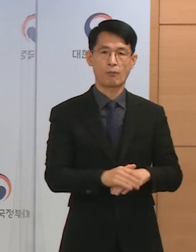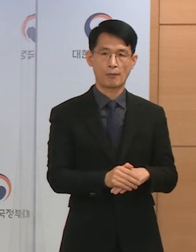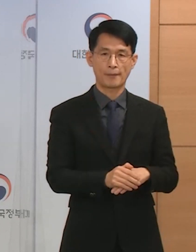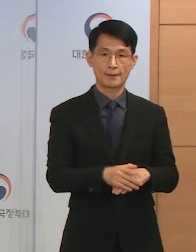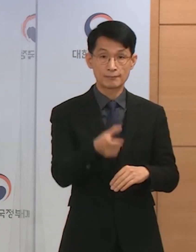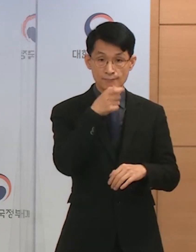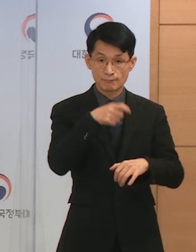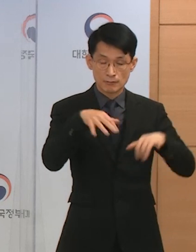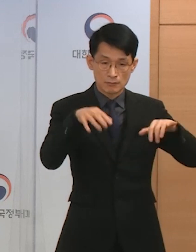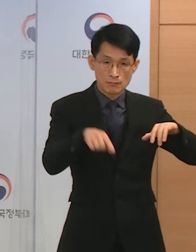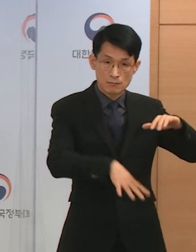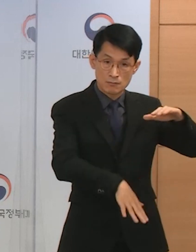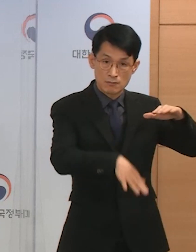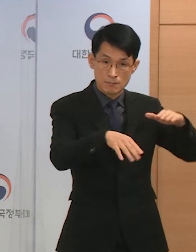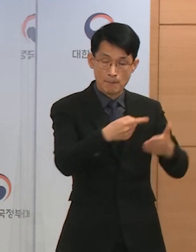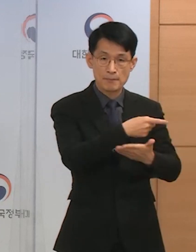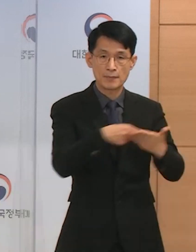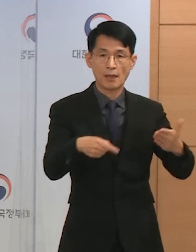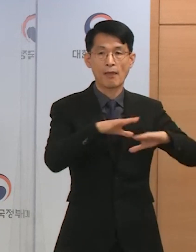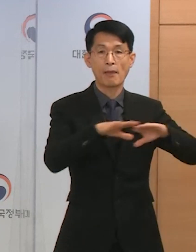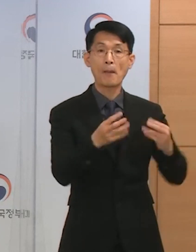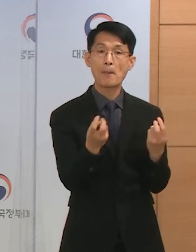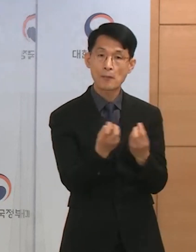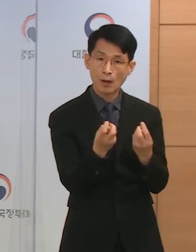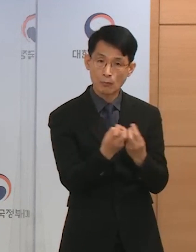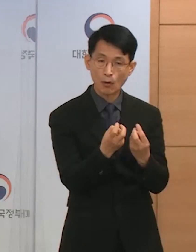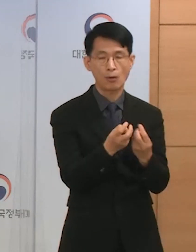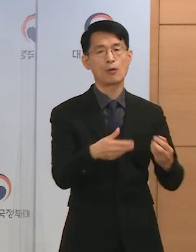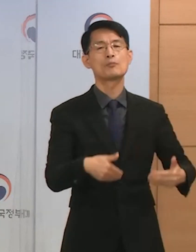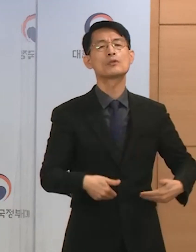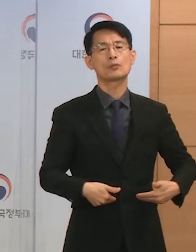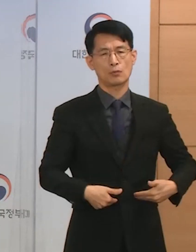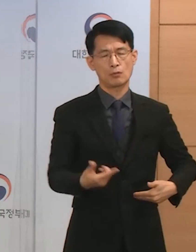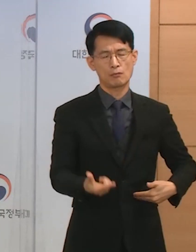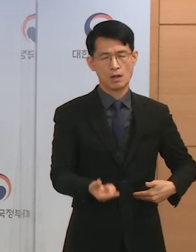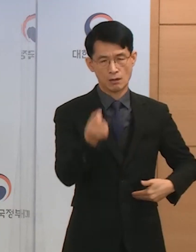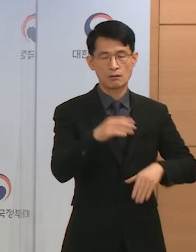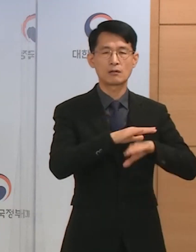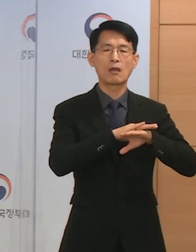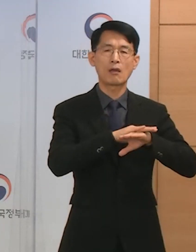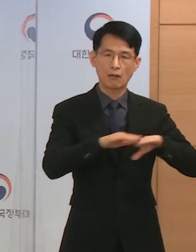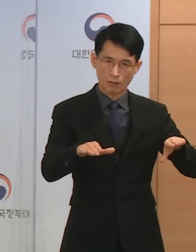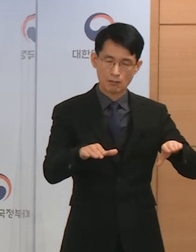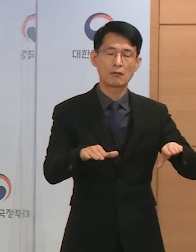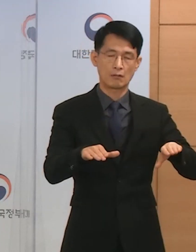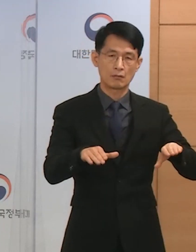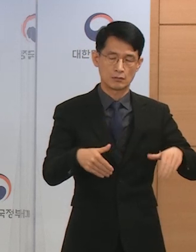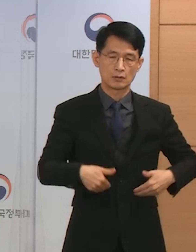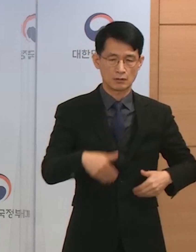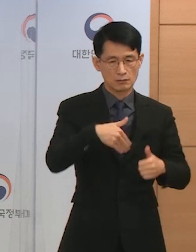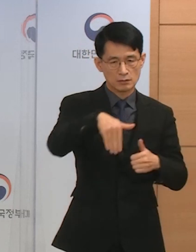피해의 근본적인 저감을 위한 대책 마련이 시급한 상황이었습니다.